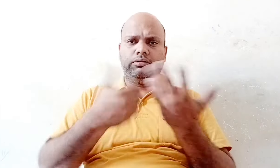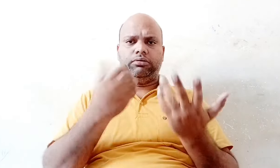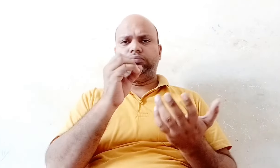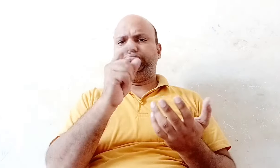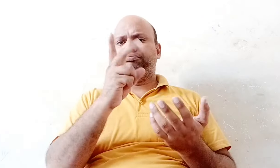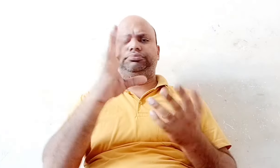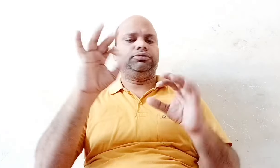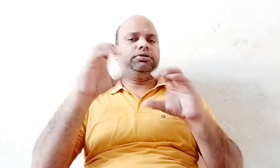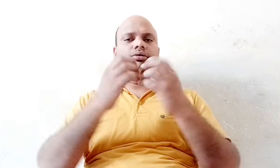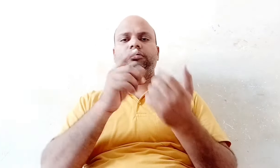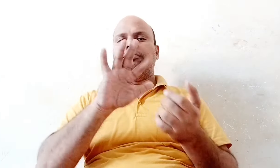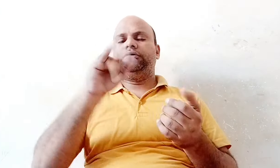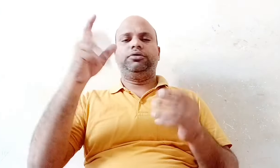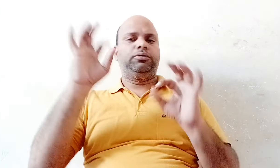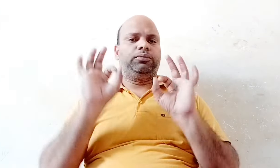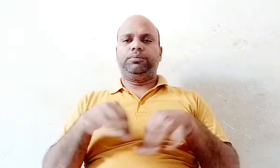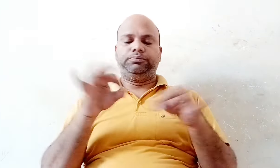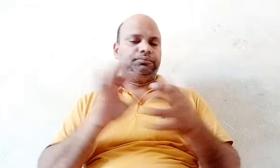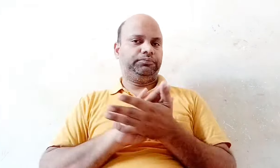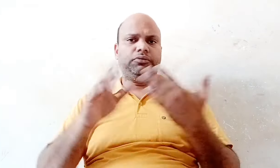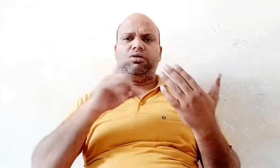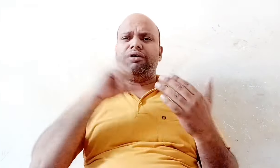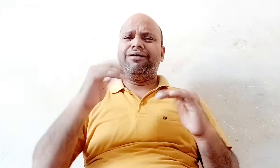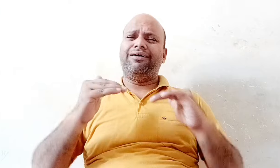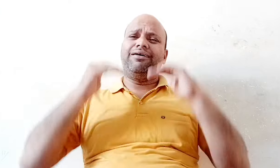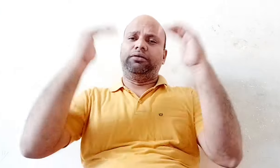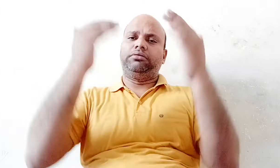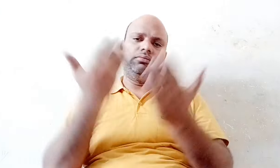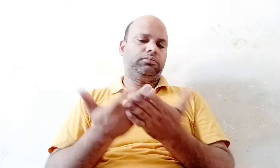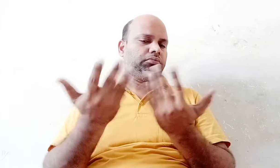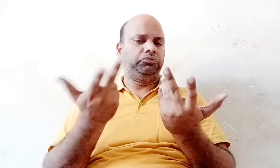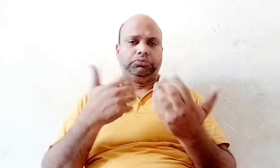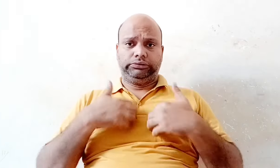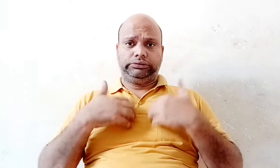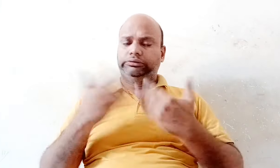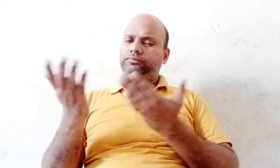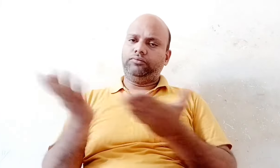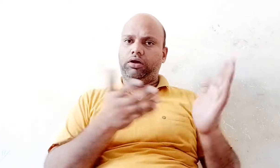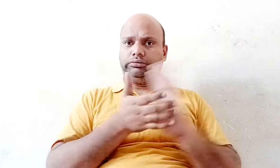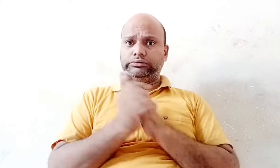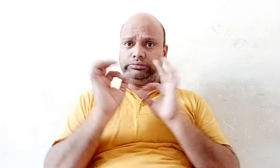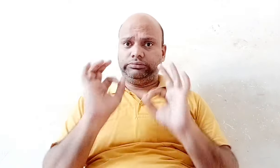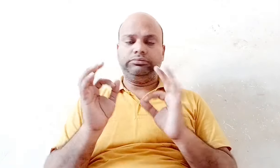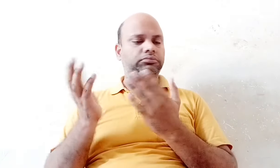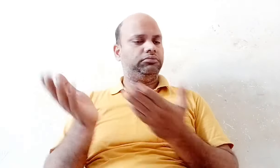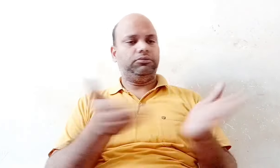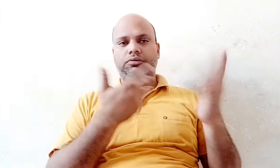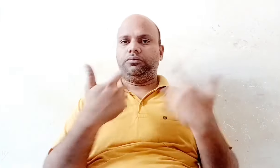Onalena Avedana mem DRS Yasina, Visible Mark, Barana Anavaya Hai, Yathi Vara One Time Registration, OTR,